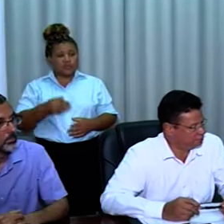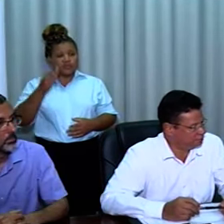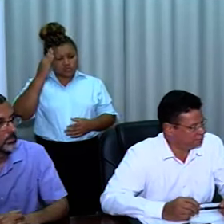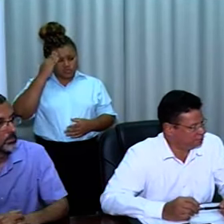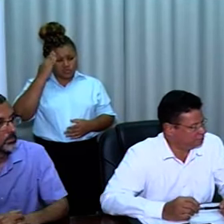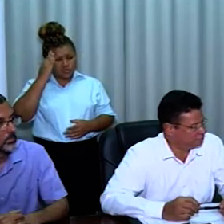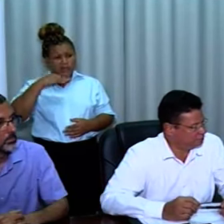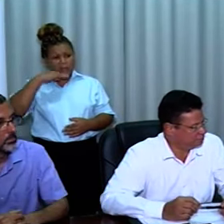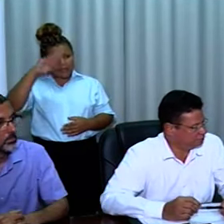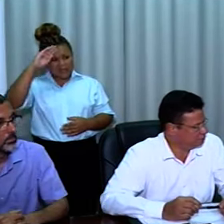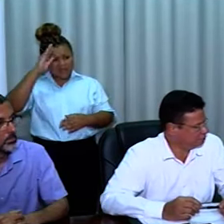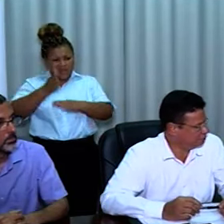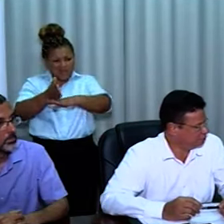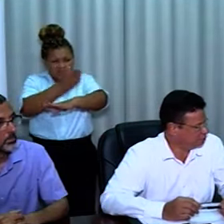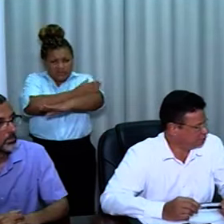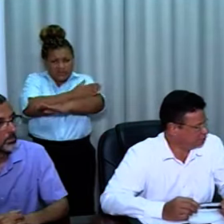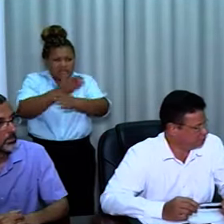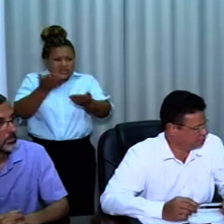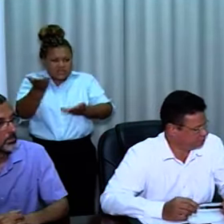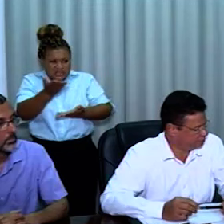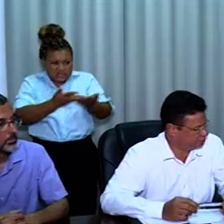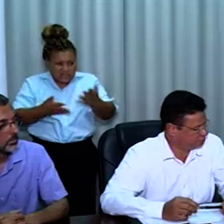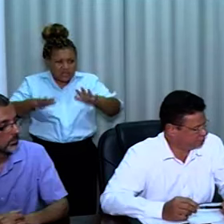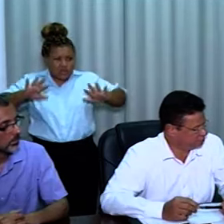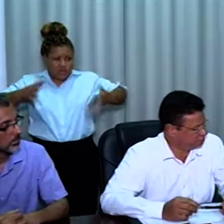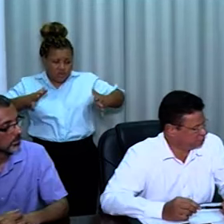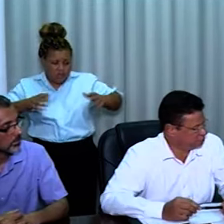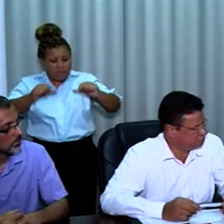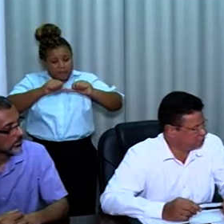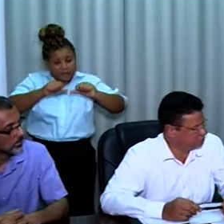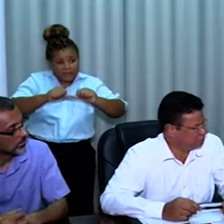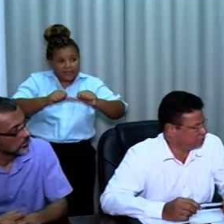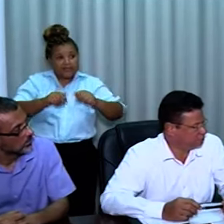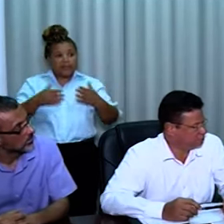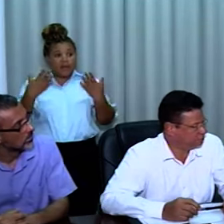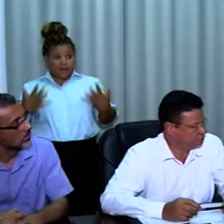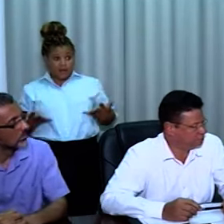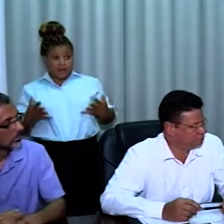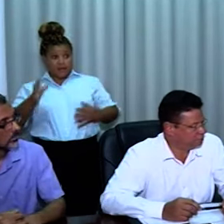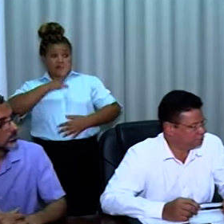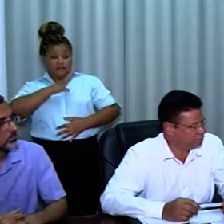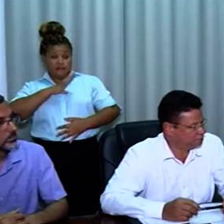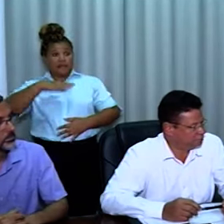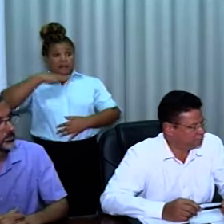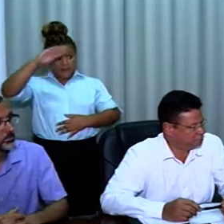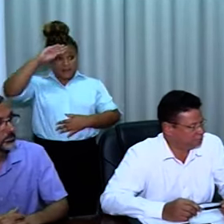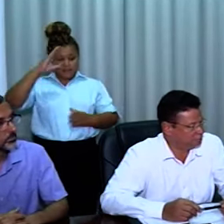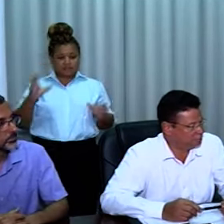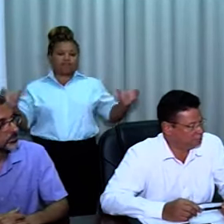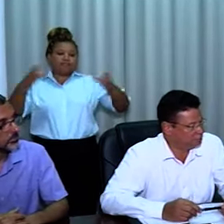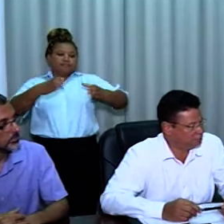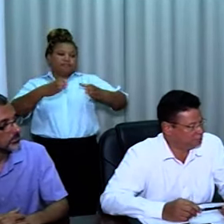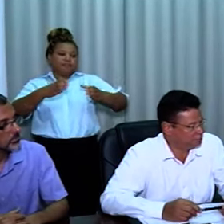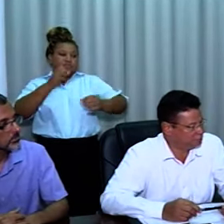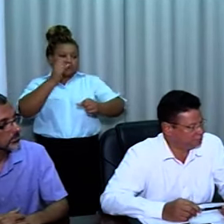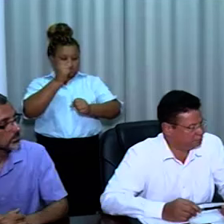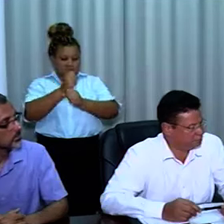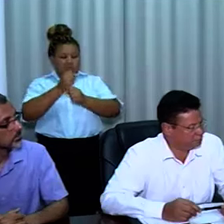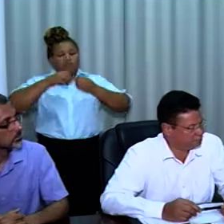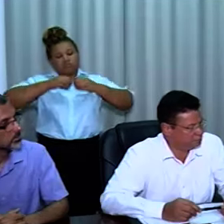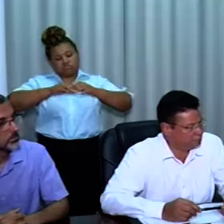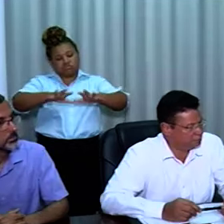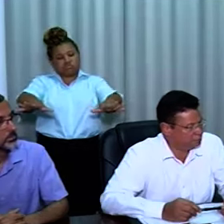faire un exercice qui require pour demander présent là il y en a un cas là présent il est aussi venu en place comme si pour coordonner présent il peut bien aller lui.